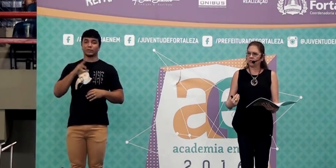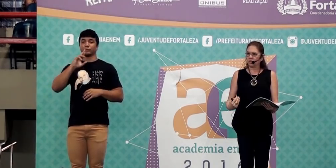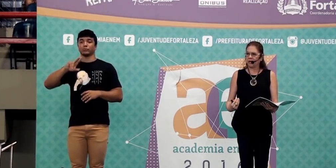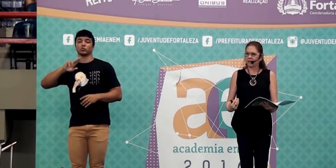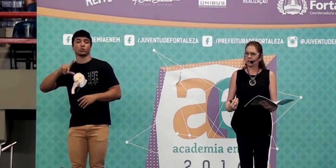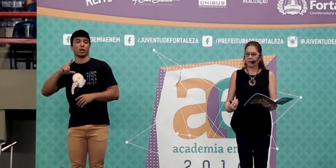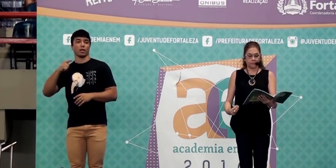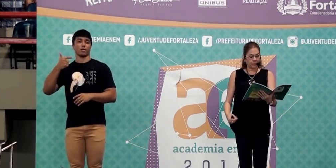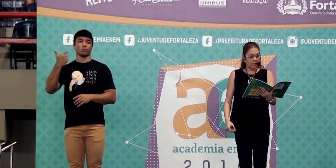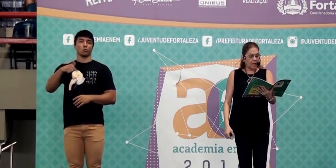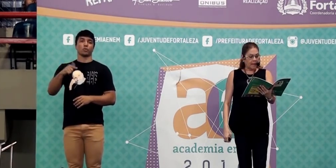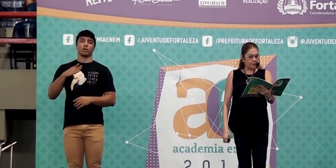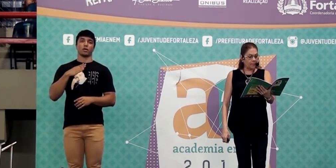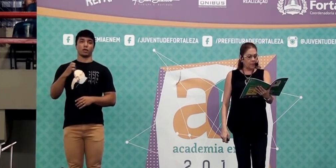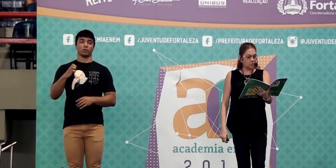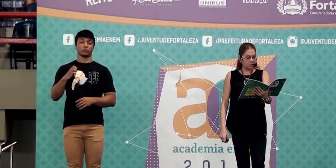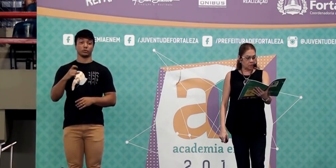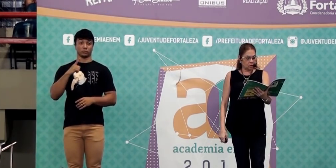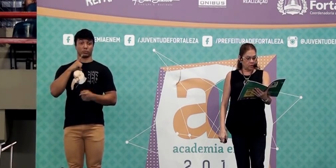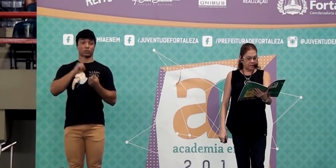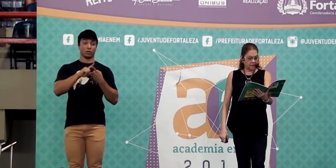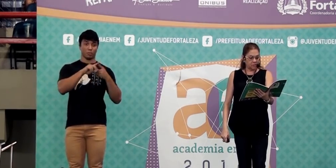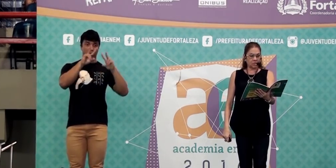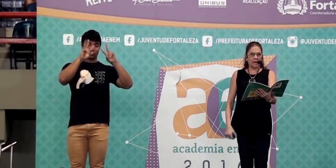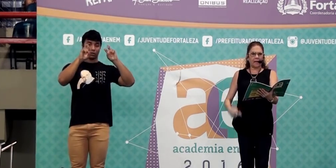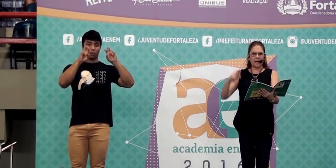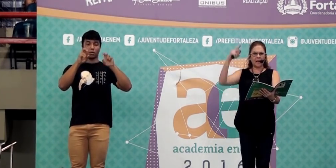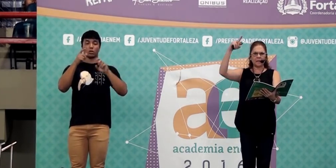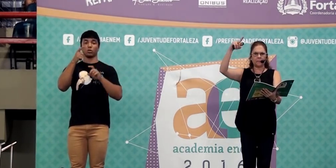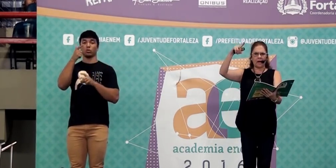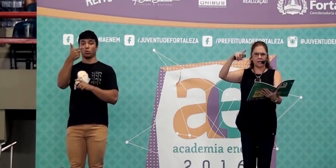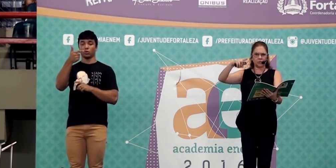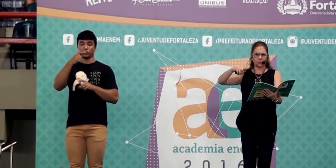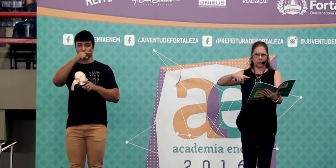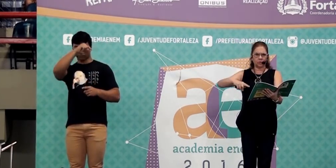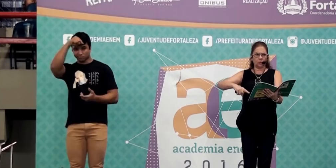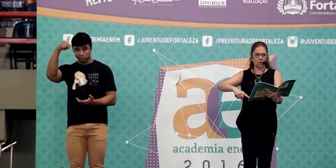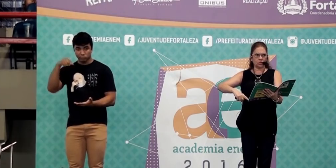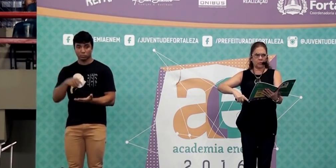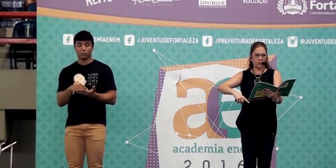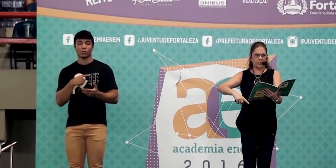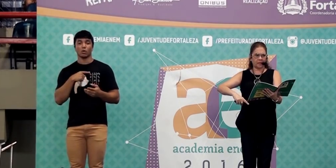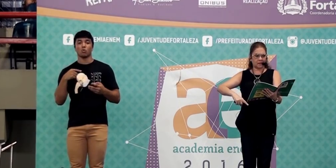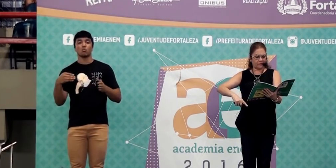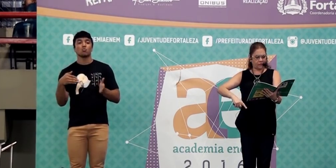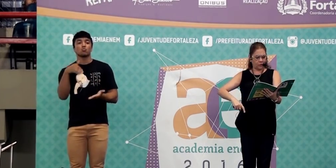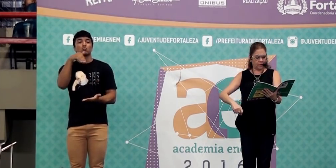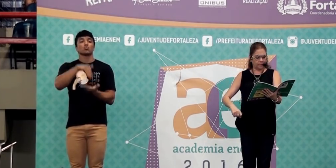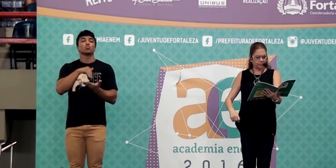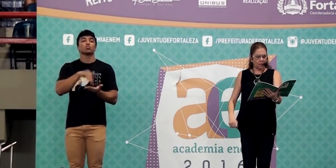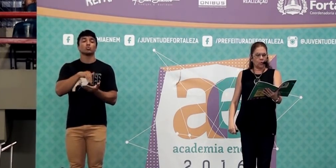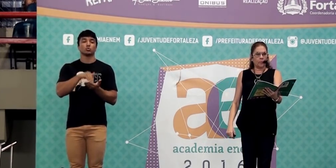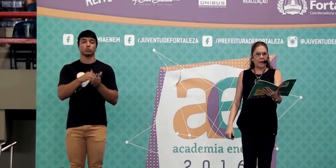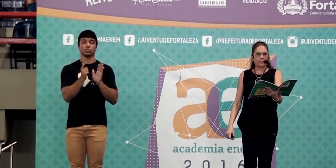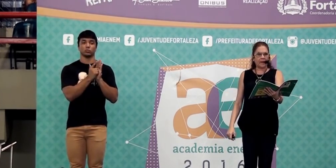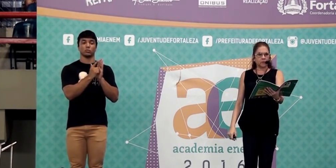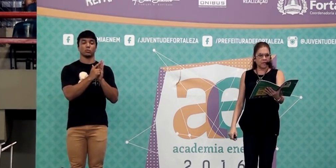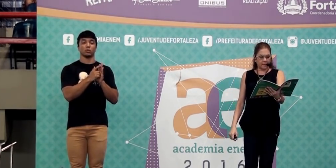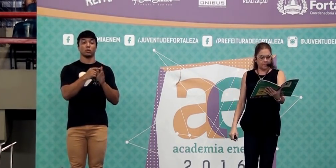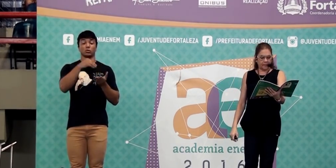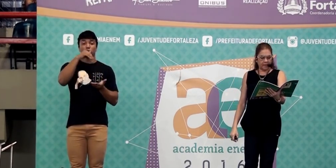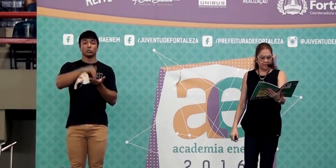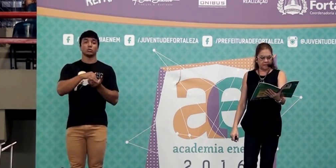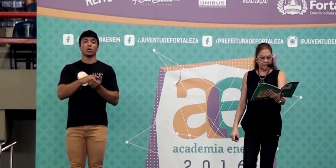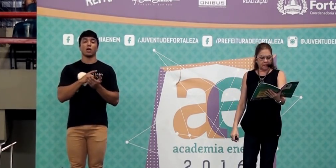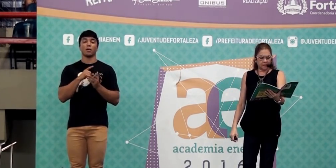essa falta de ética. A proposta 2 está lá embaixo, no último momento da folha, o papel